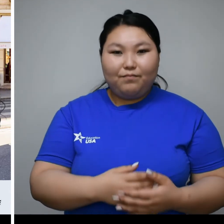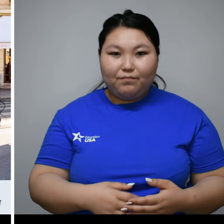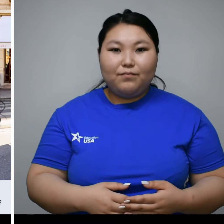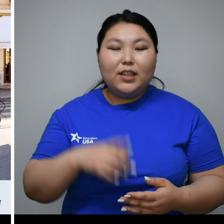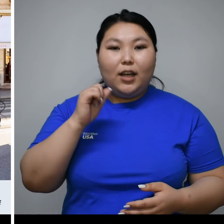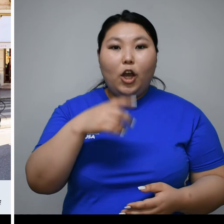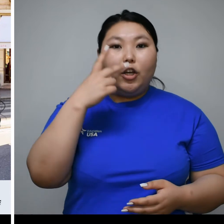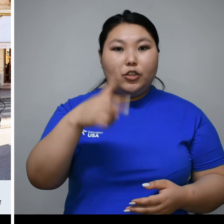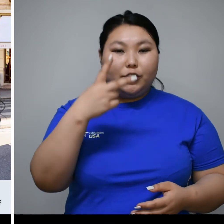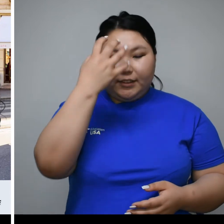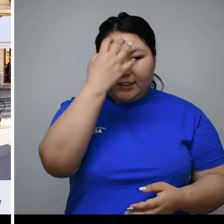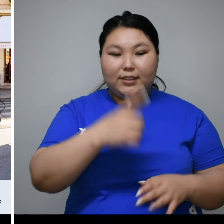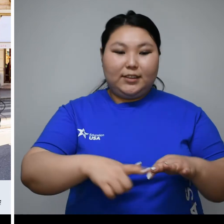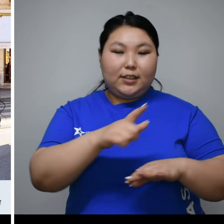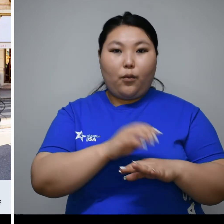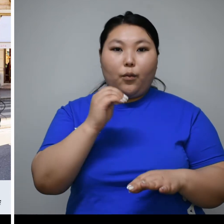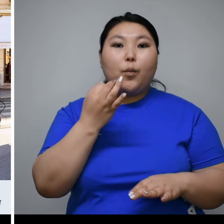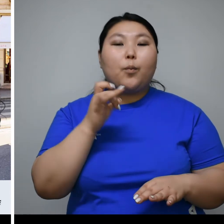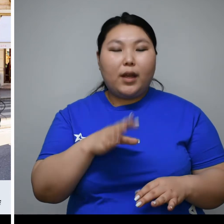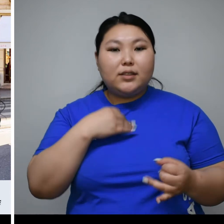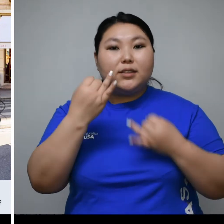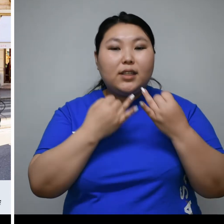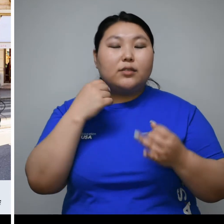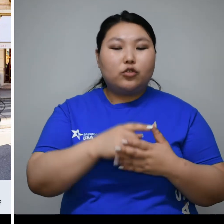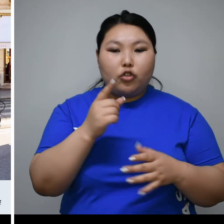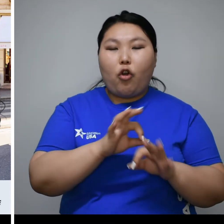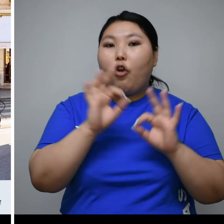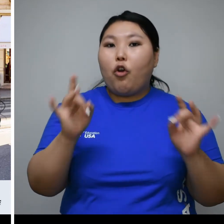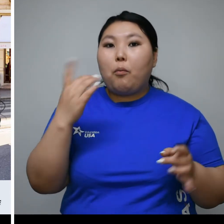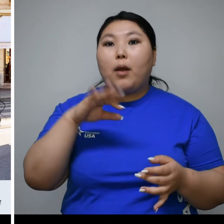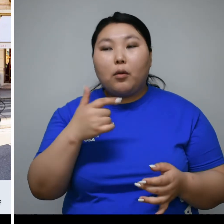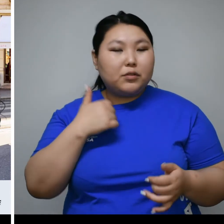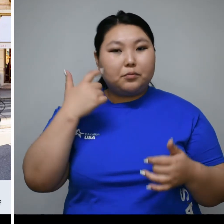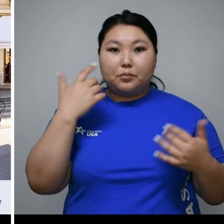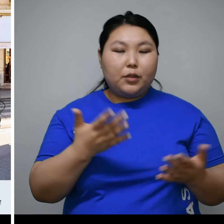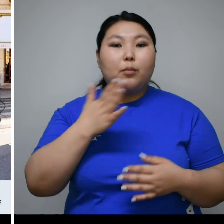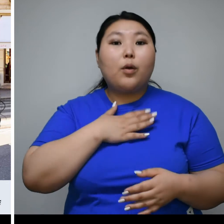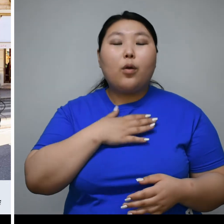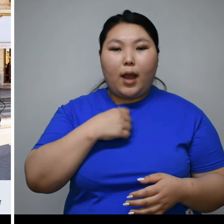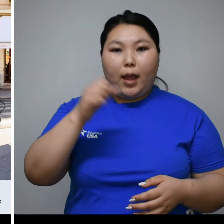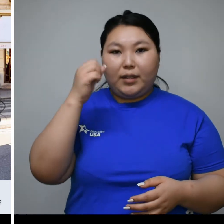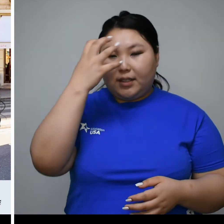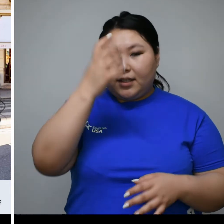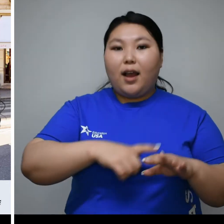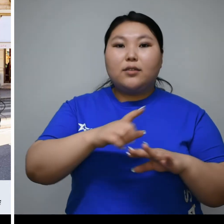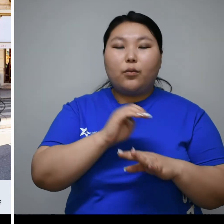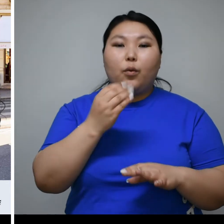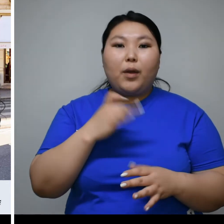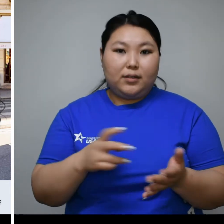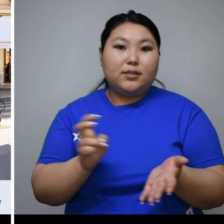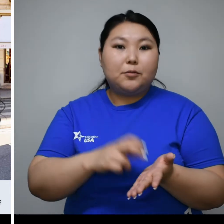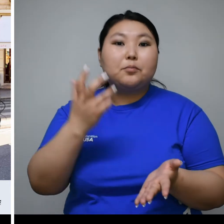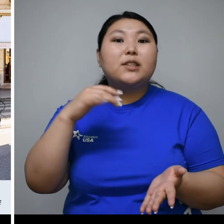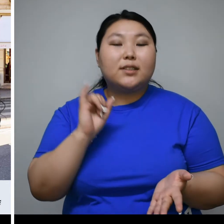За хоёр засгийн газрын Fulbright-ийн ярилцлагууд нь өөр байдгийг бол мэдгүй байна. Миний хувьд болохоор Америкийн засгийн газрын